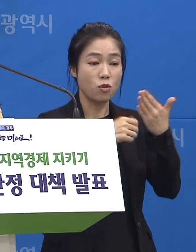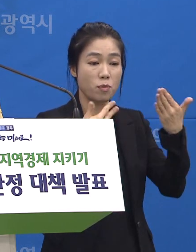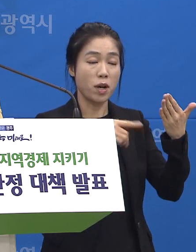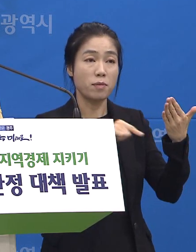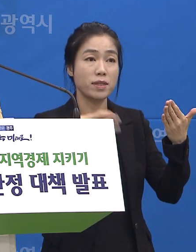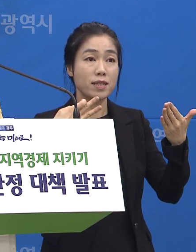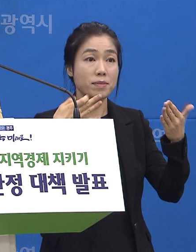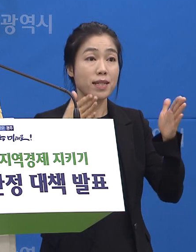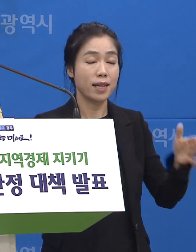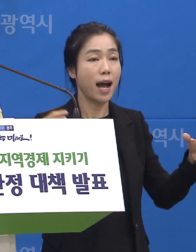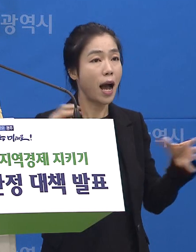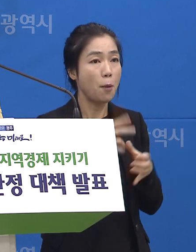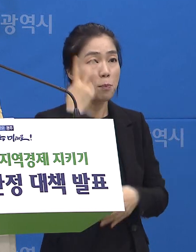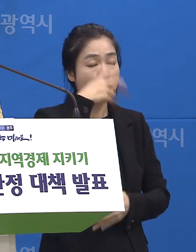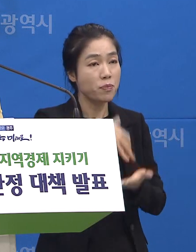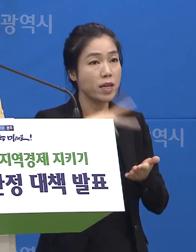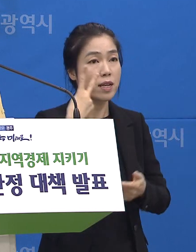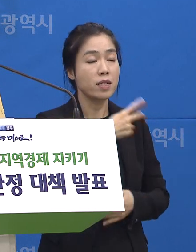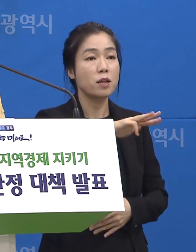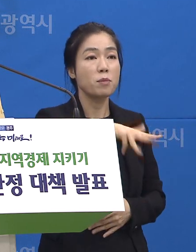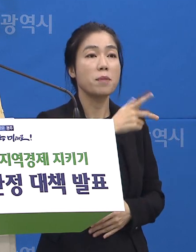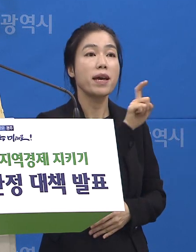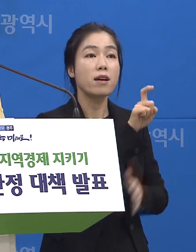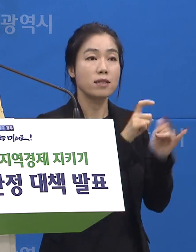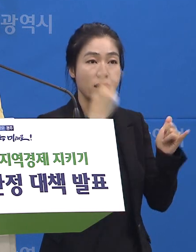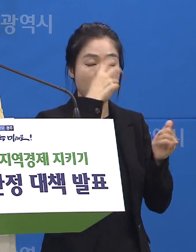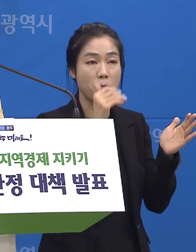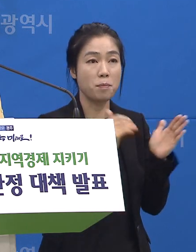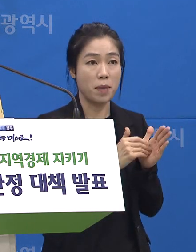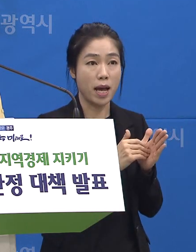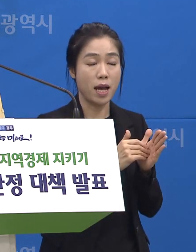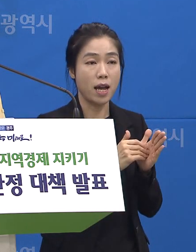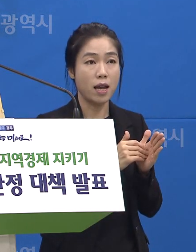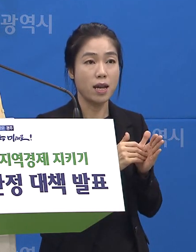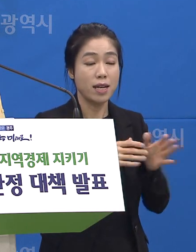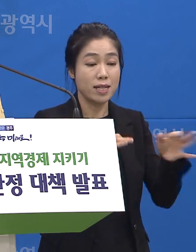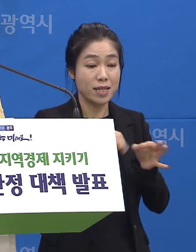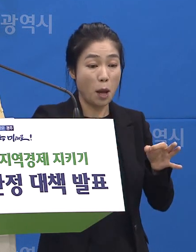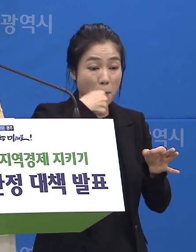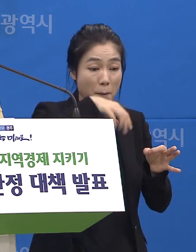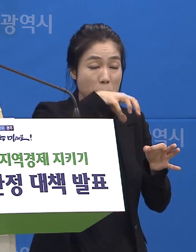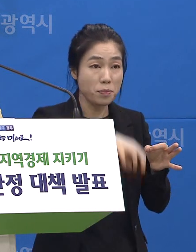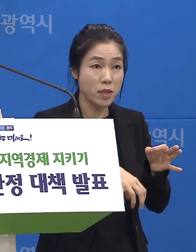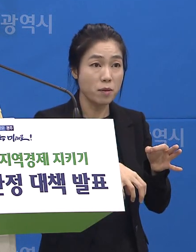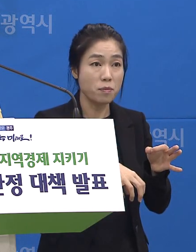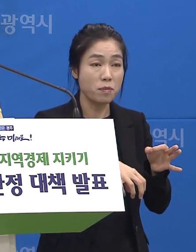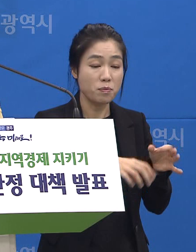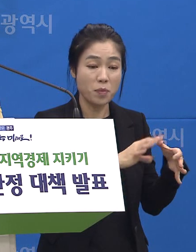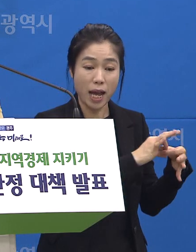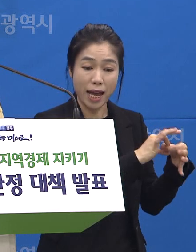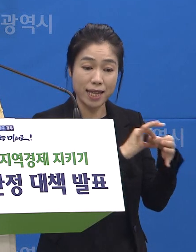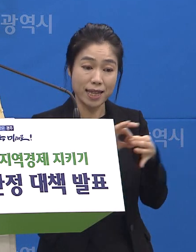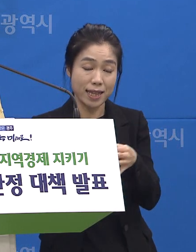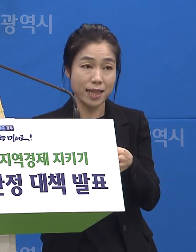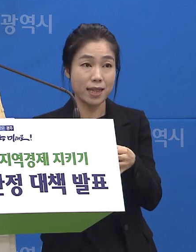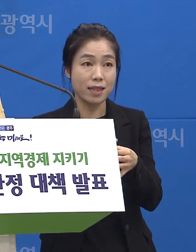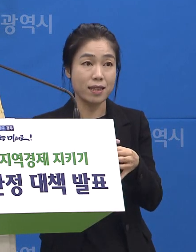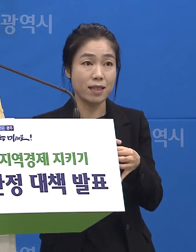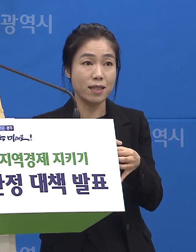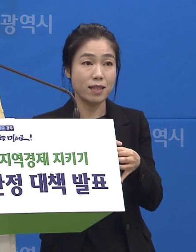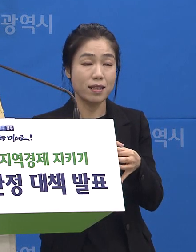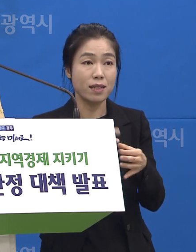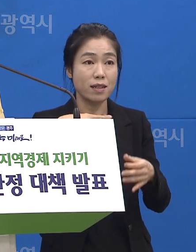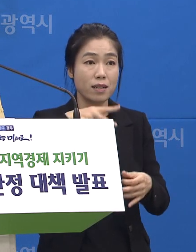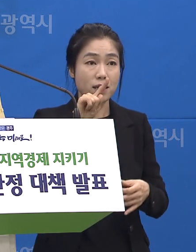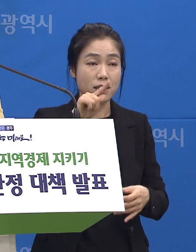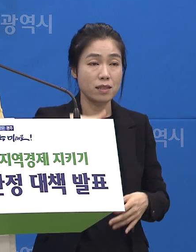8일부터 14일까지 해서 총 검사 2810명이 했고요. 그 다음에 시장 밥집, 그 다음에 밥집과 연결되어지는